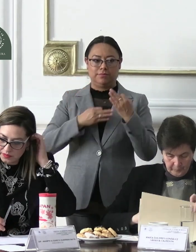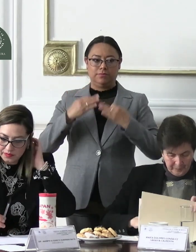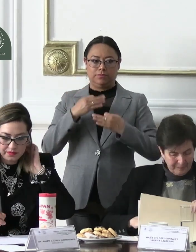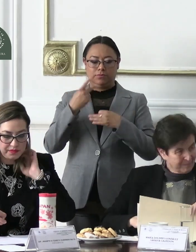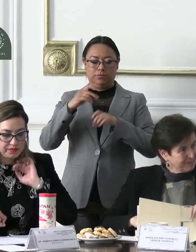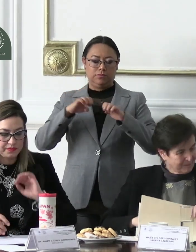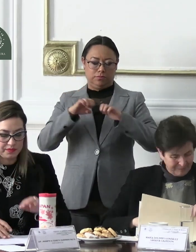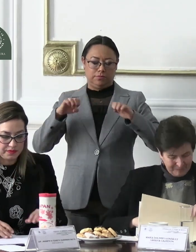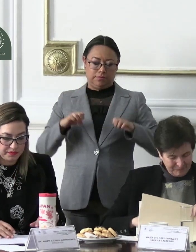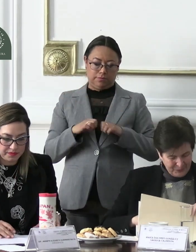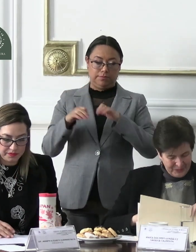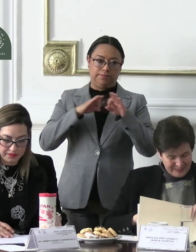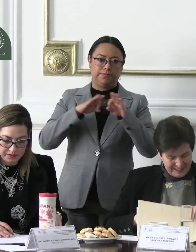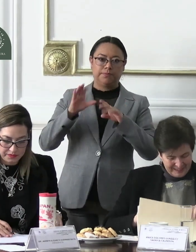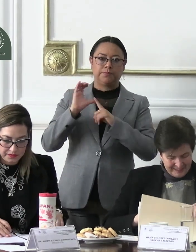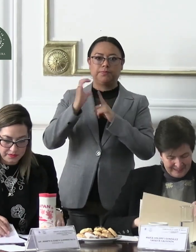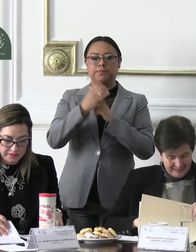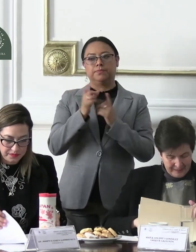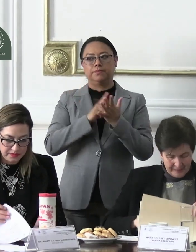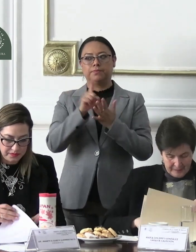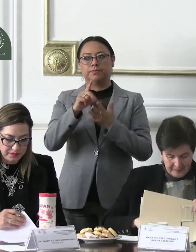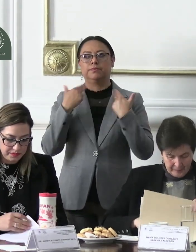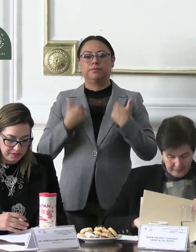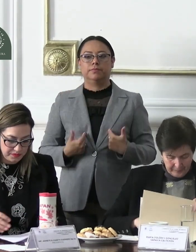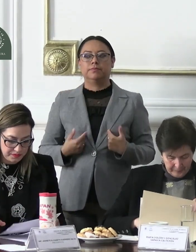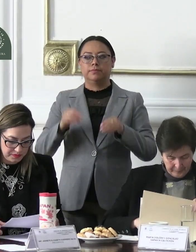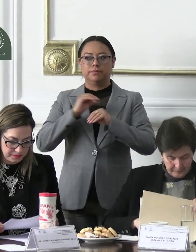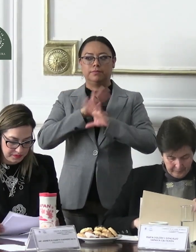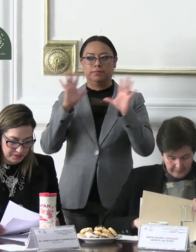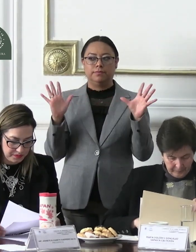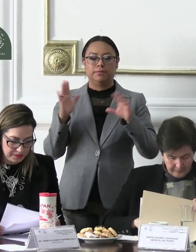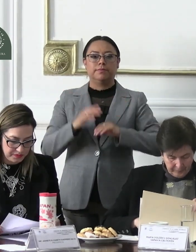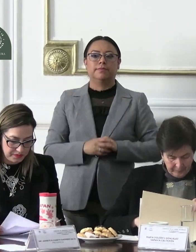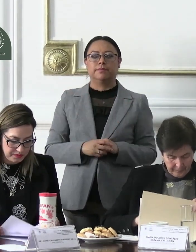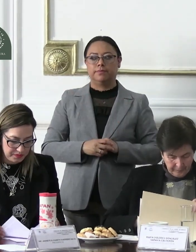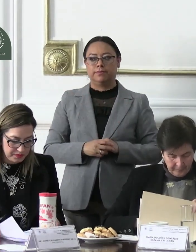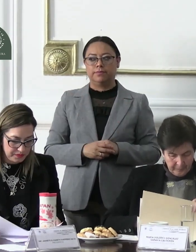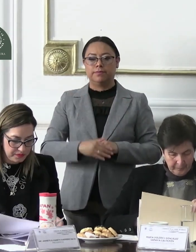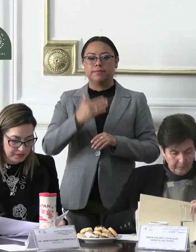equipo de la Comisión de Derechos Humanos y, por supuesto, bienvenida,